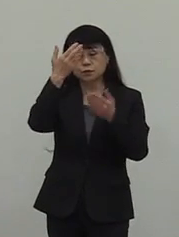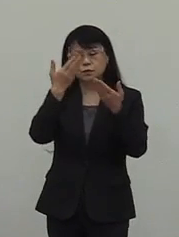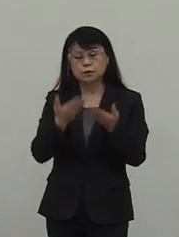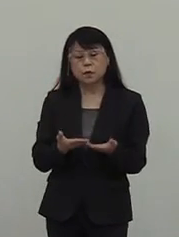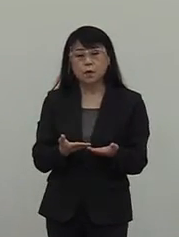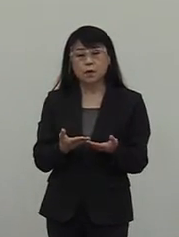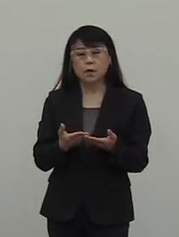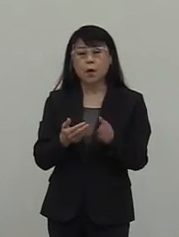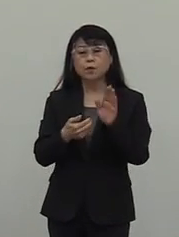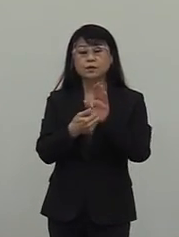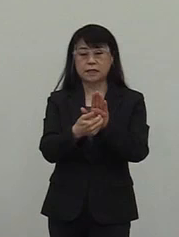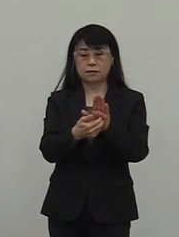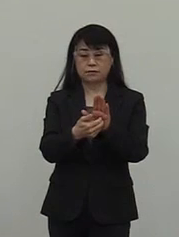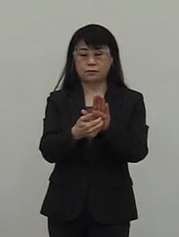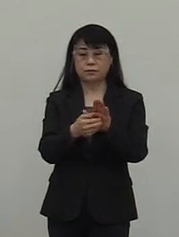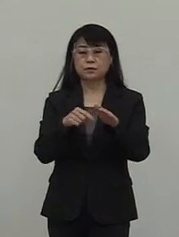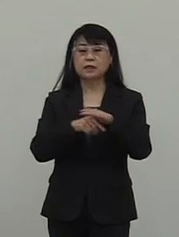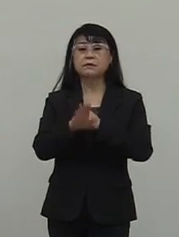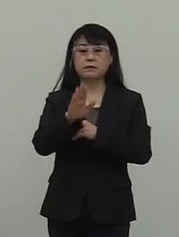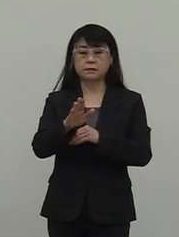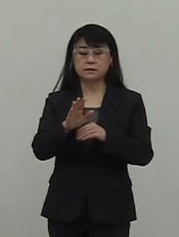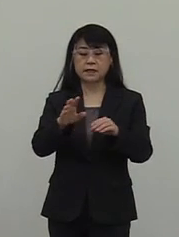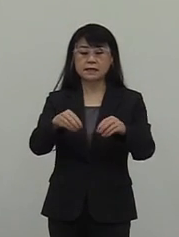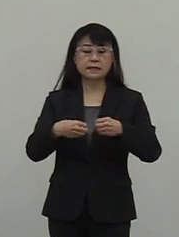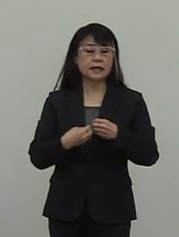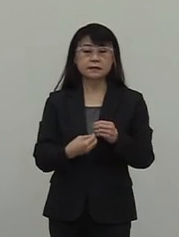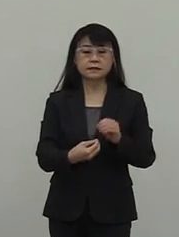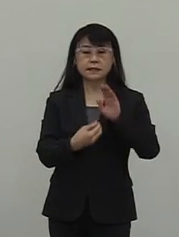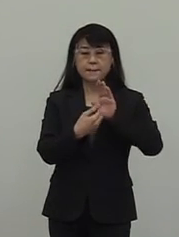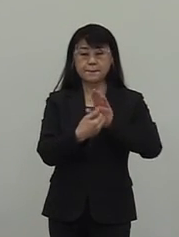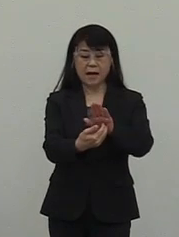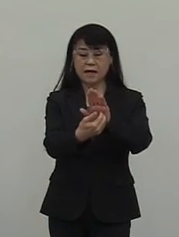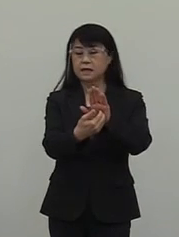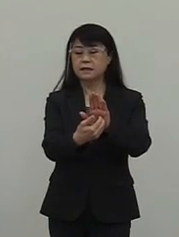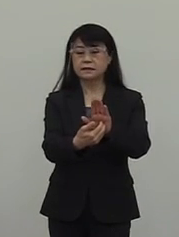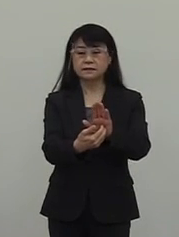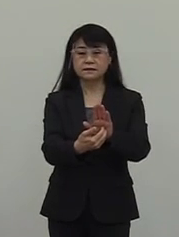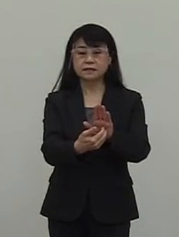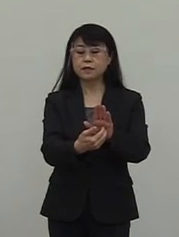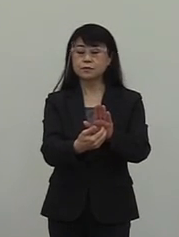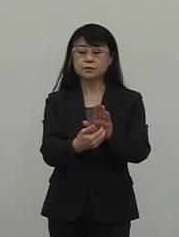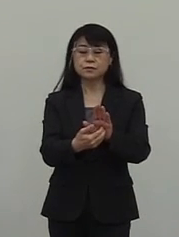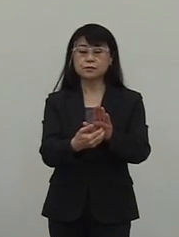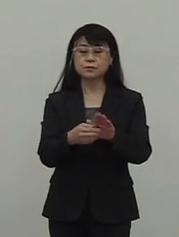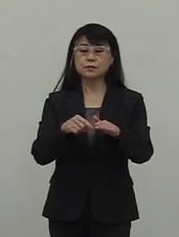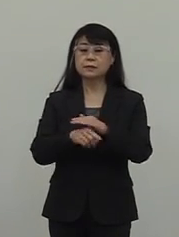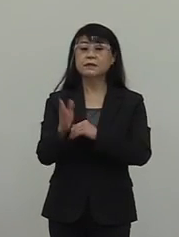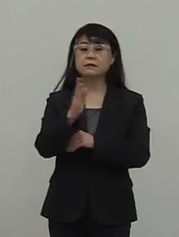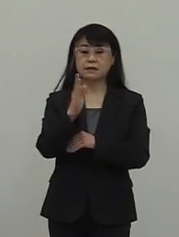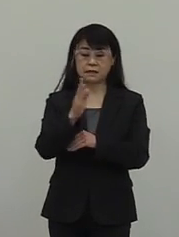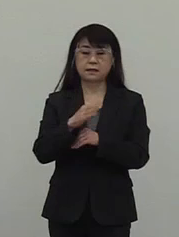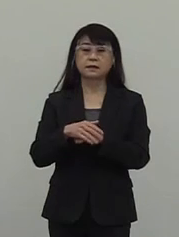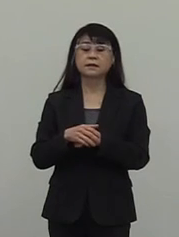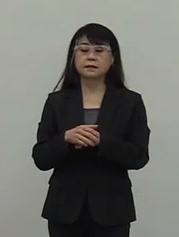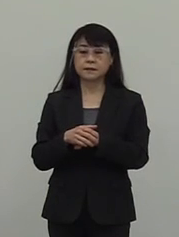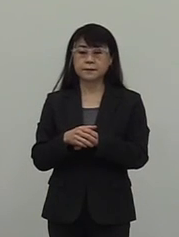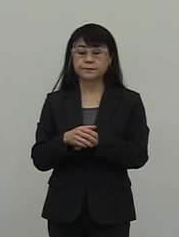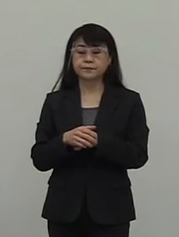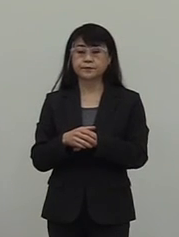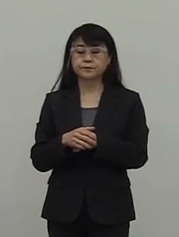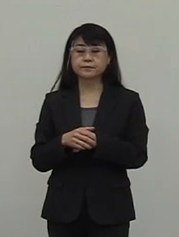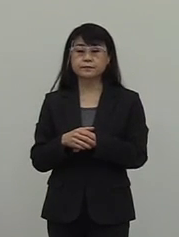が、感染を全くなくすということには正直なっていないんだと思います。だからそういった意味でもですね、